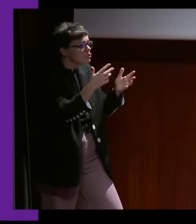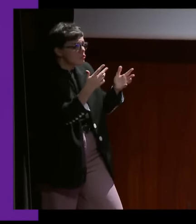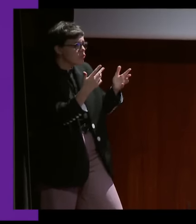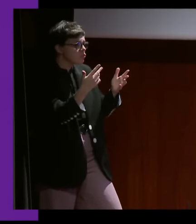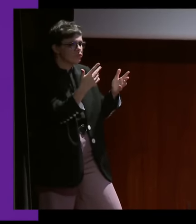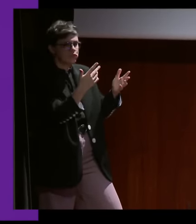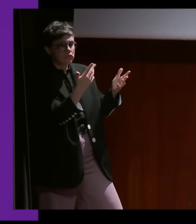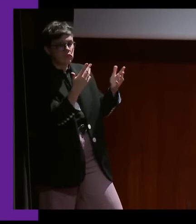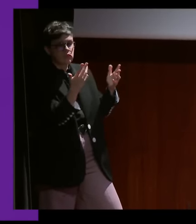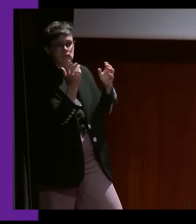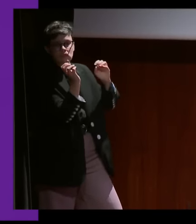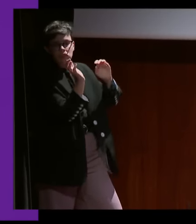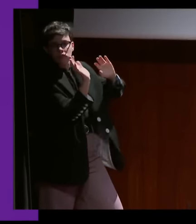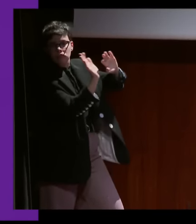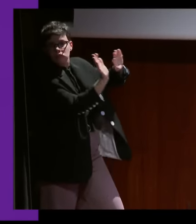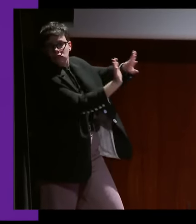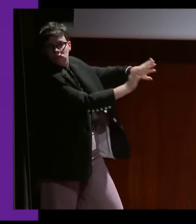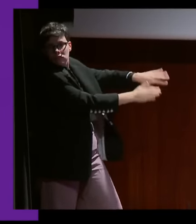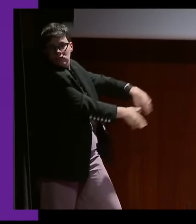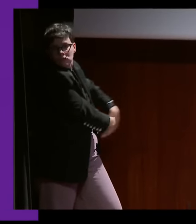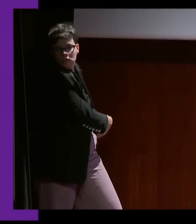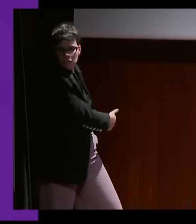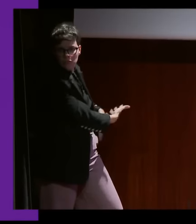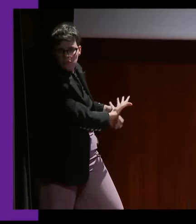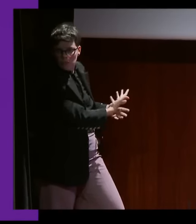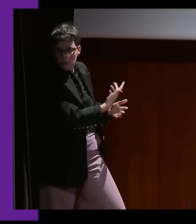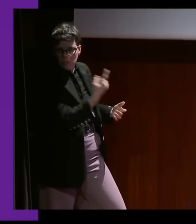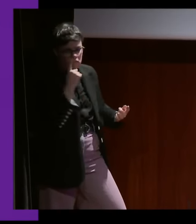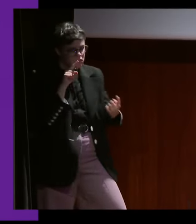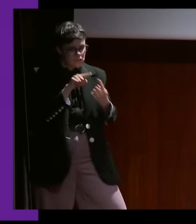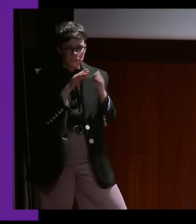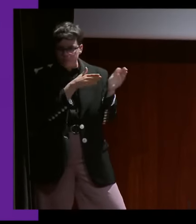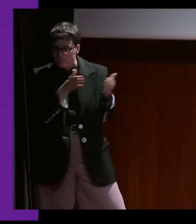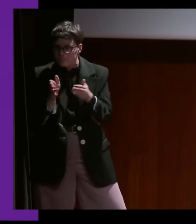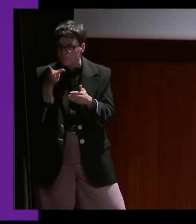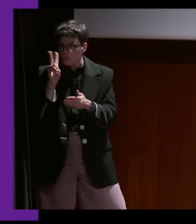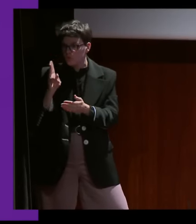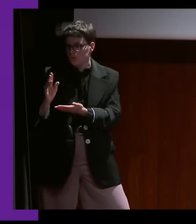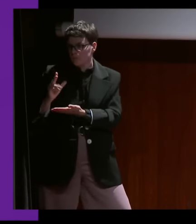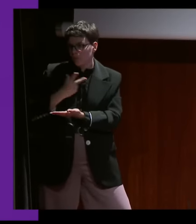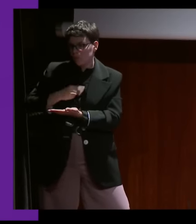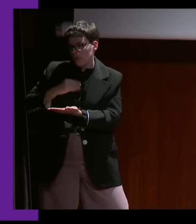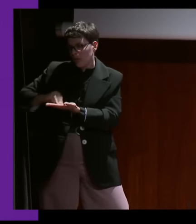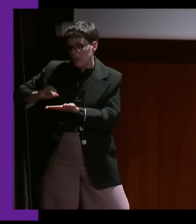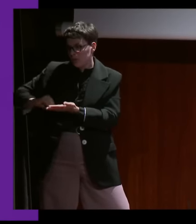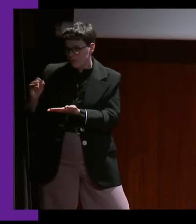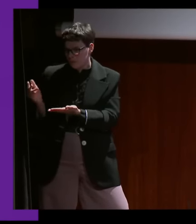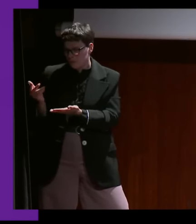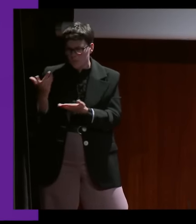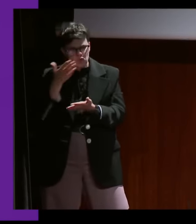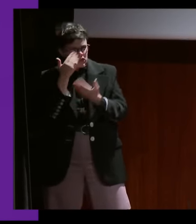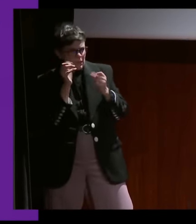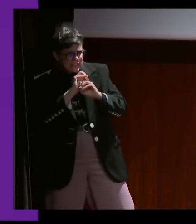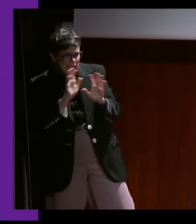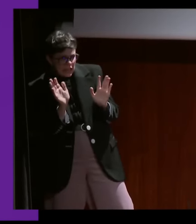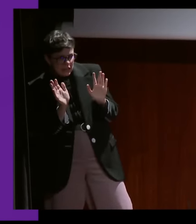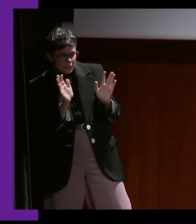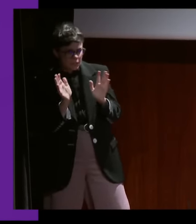satisfaites d'une traduction écrite de la langue des signes, mais ça, du coup, ça évince un